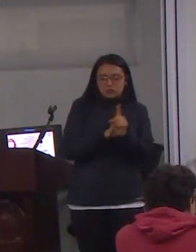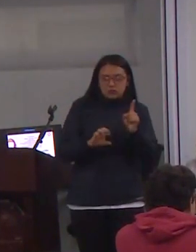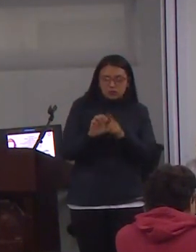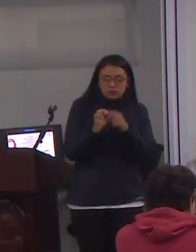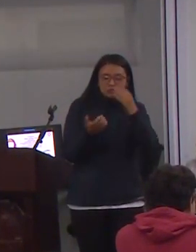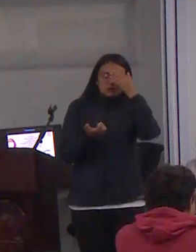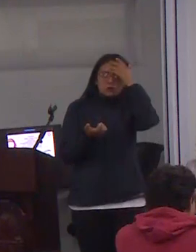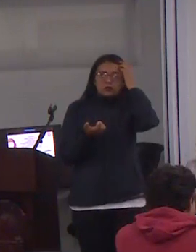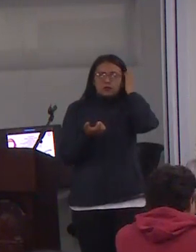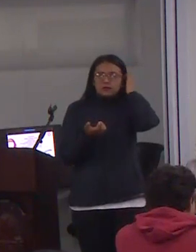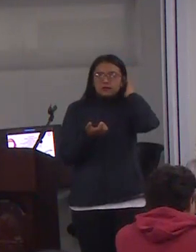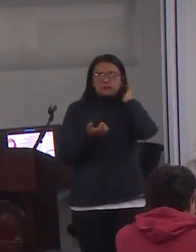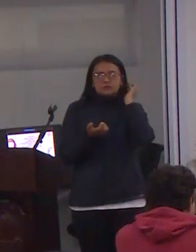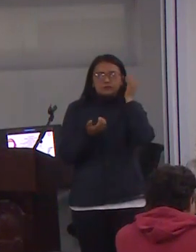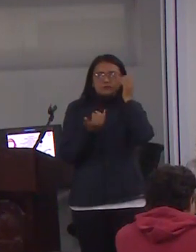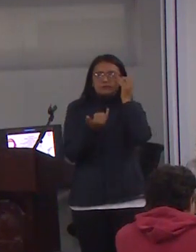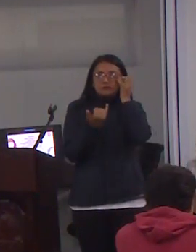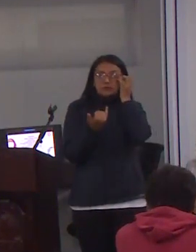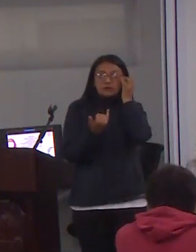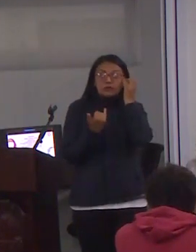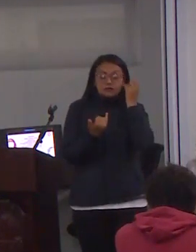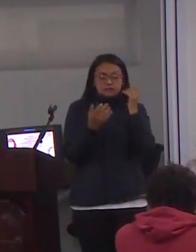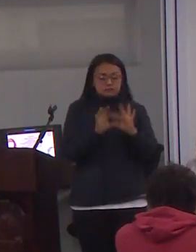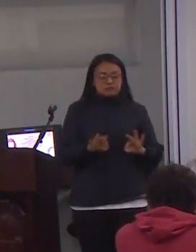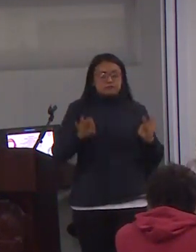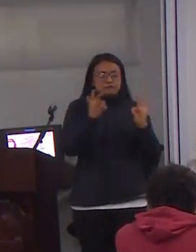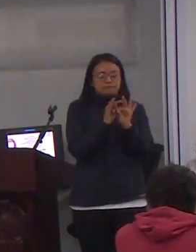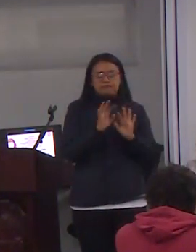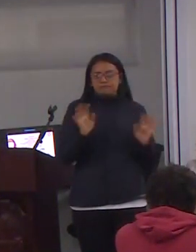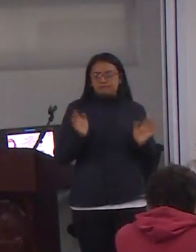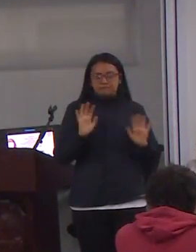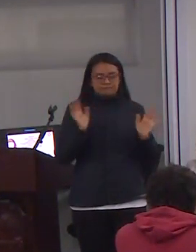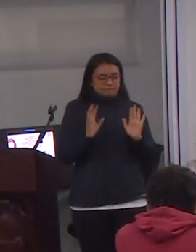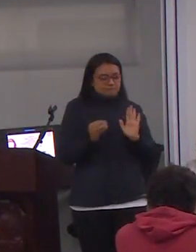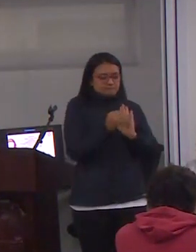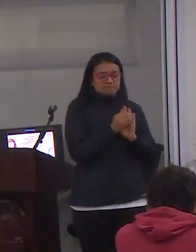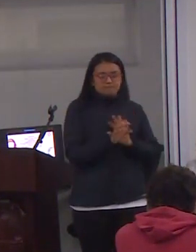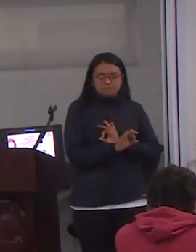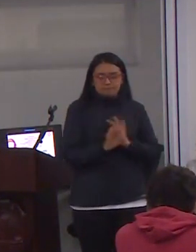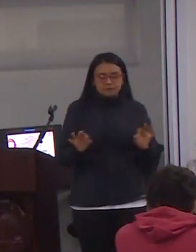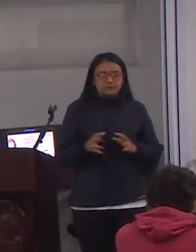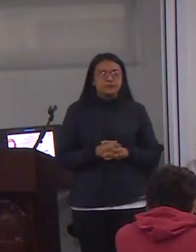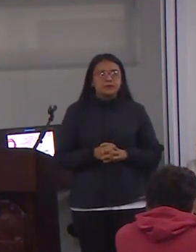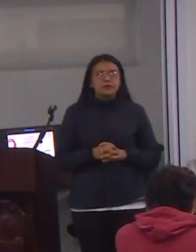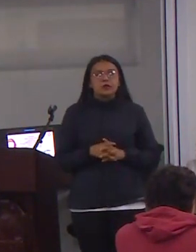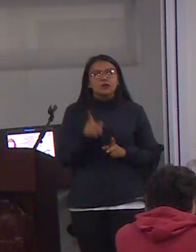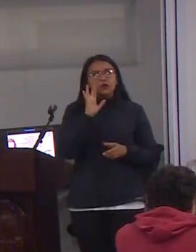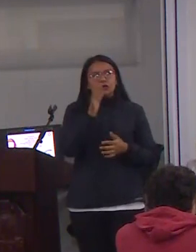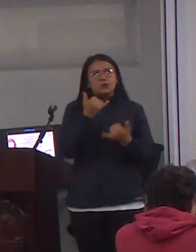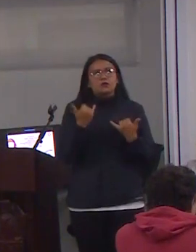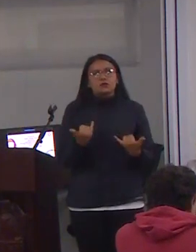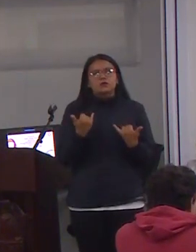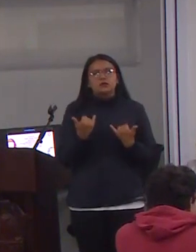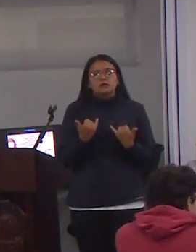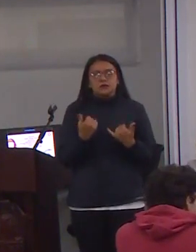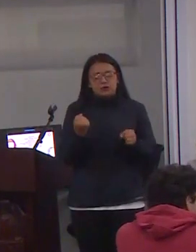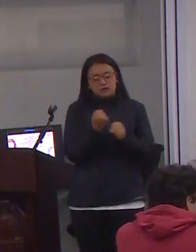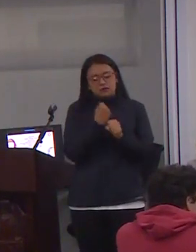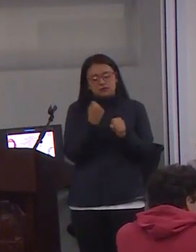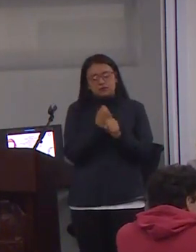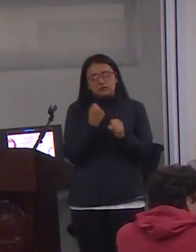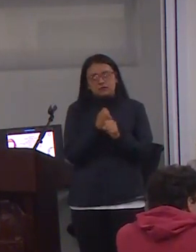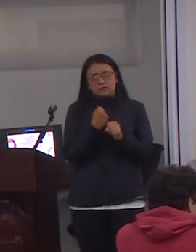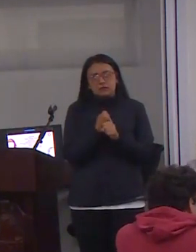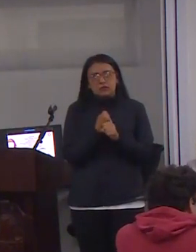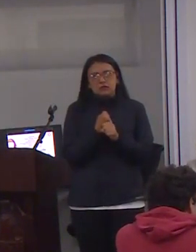que son condiciones importantes a tener en cuenta no se contemplan en este momento estamos trabajando